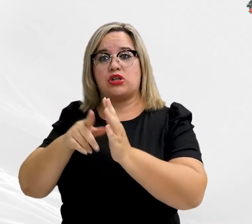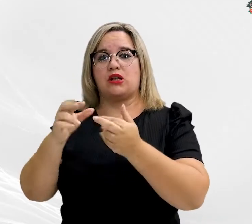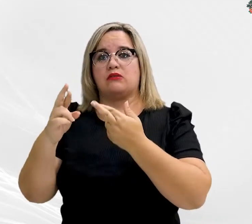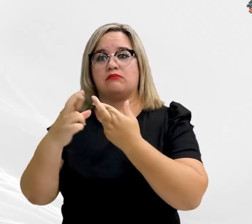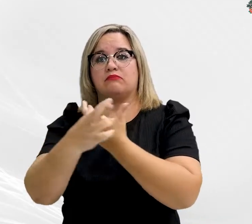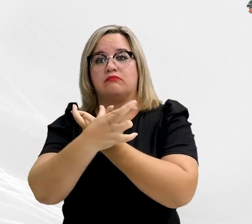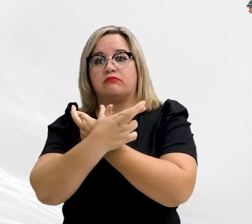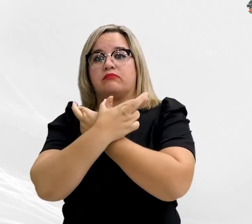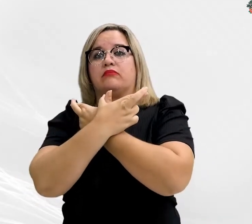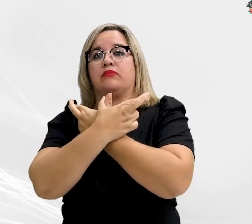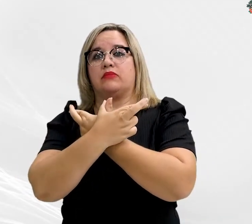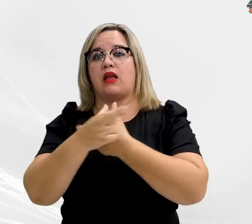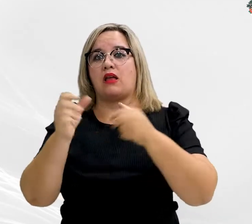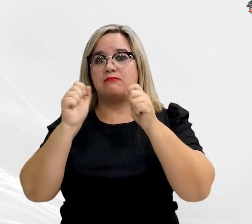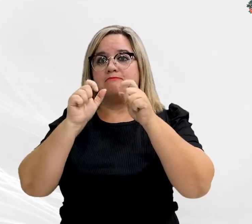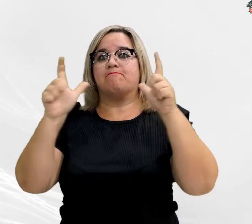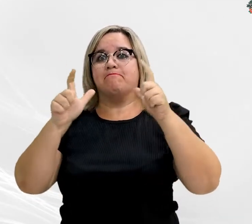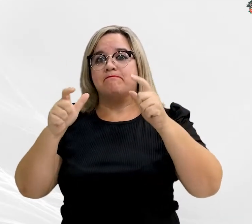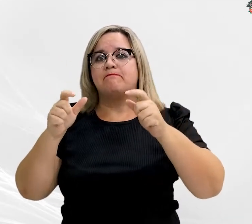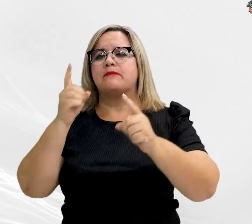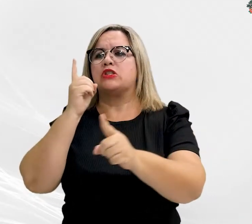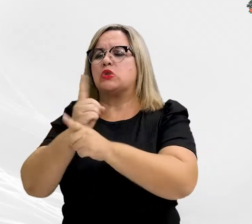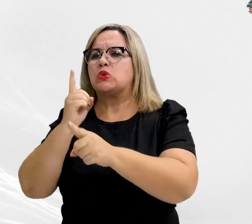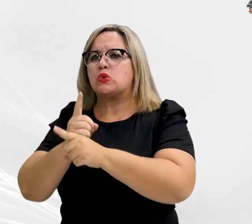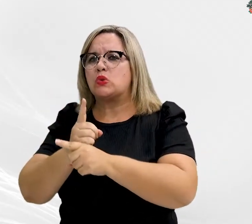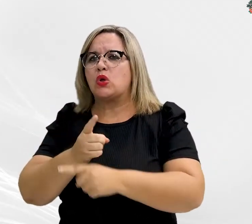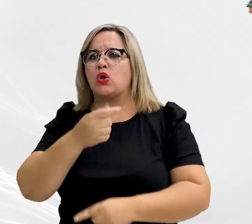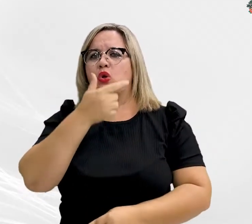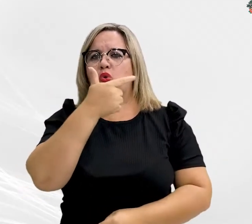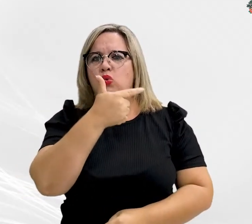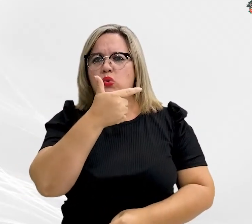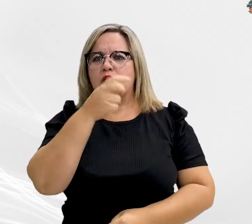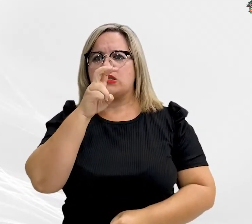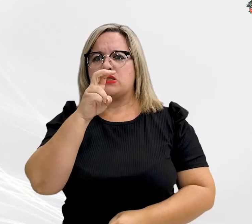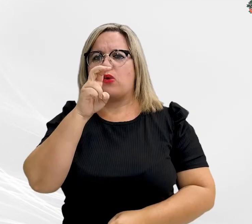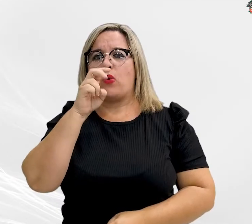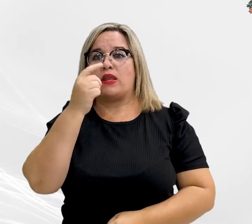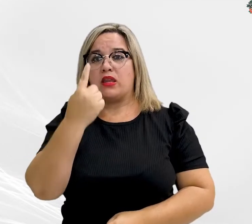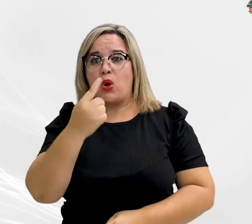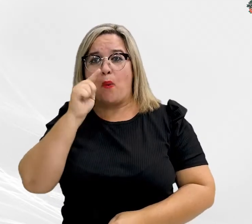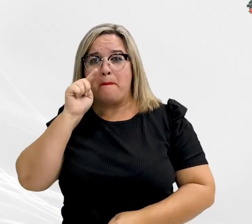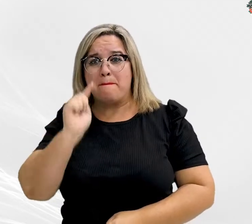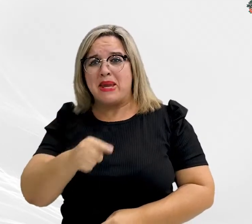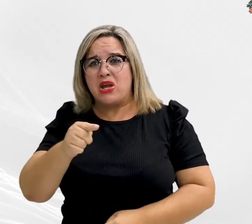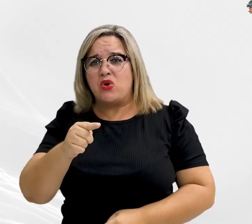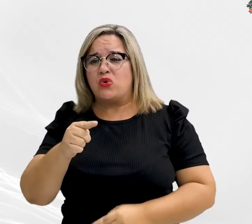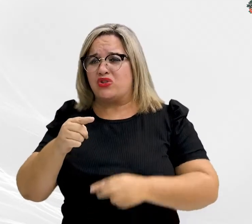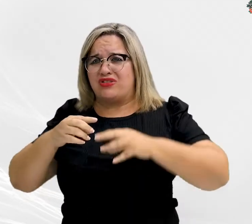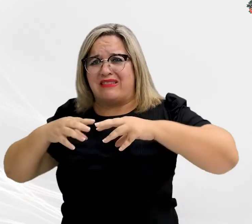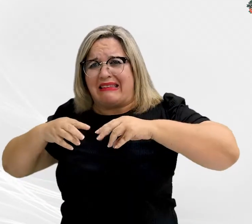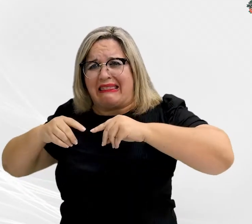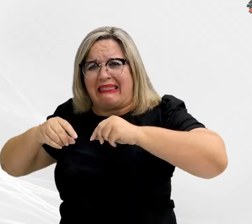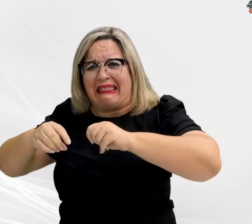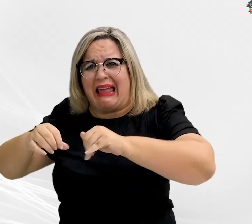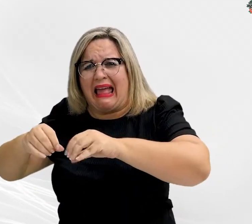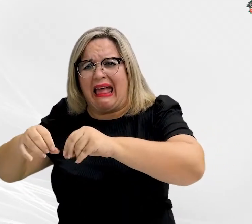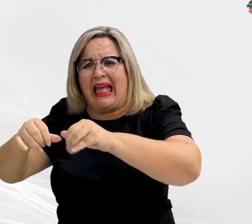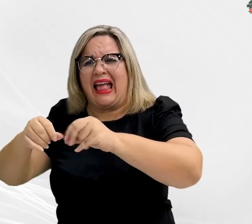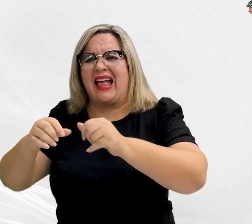identificou 251 1933, sessenta hectares de desmatamentos Ilegais em